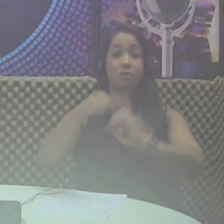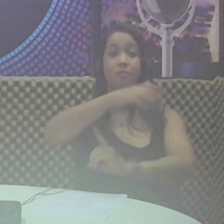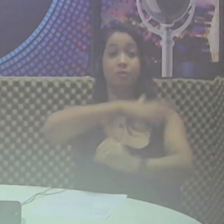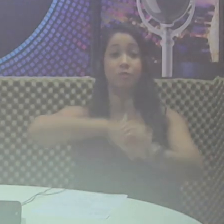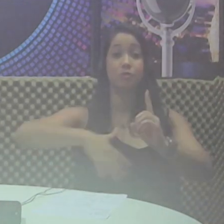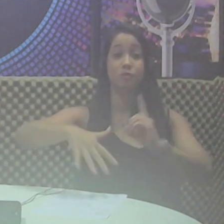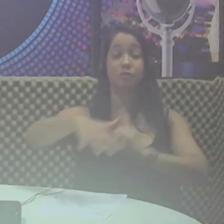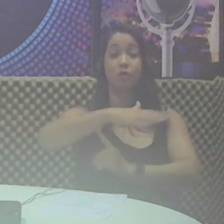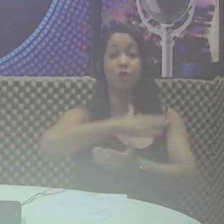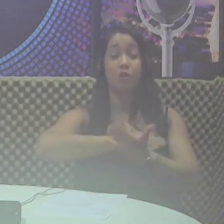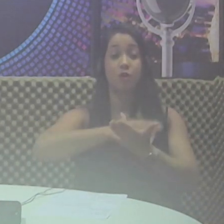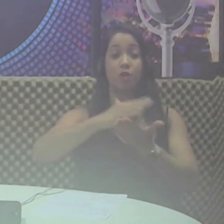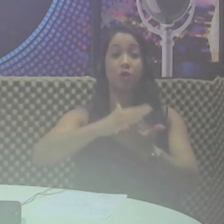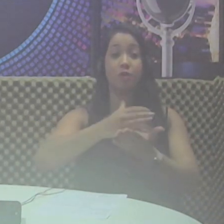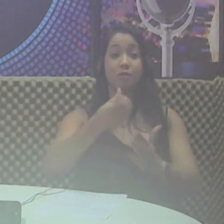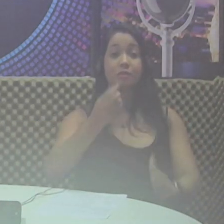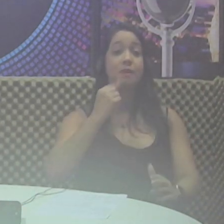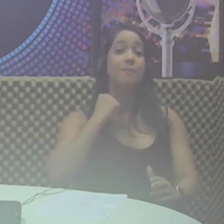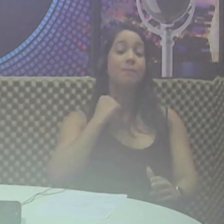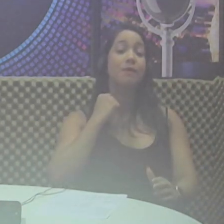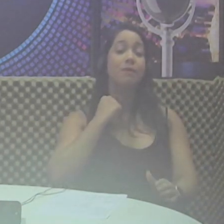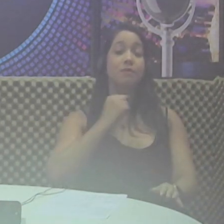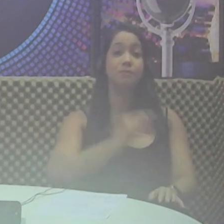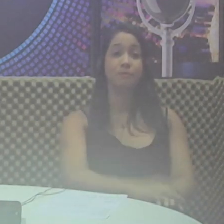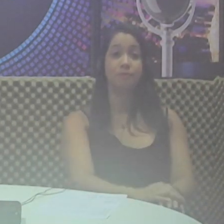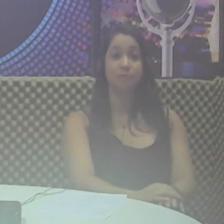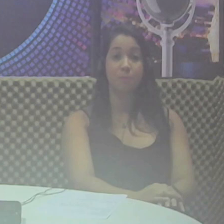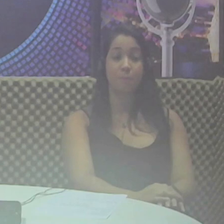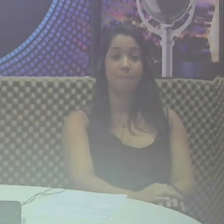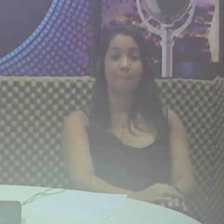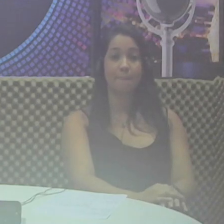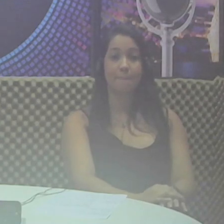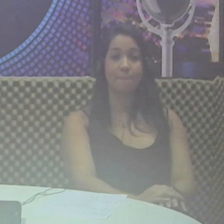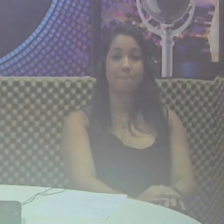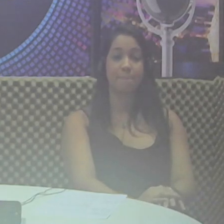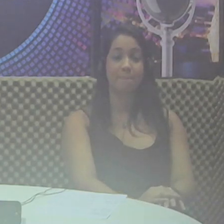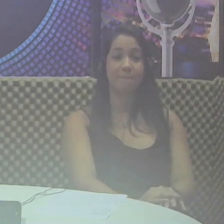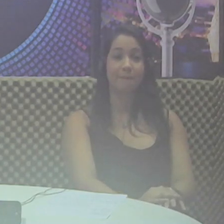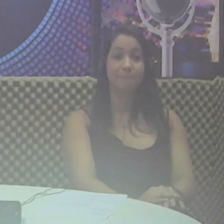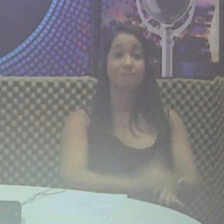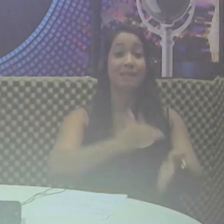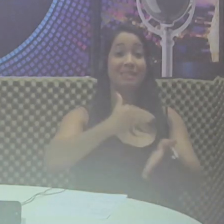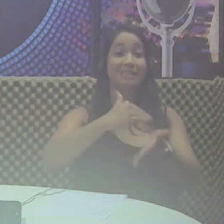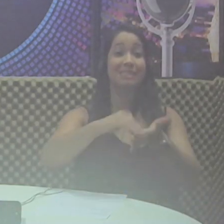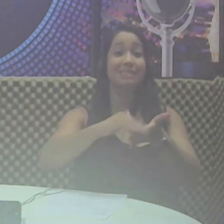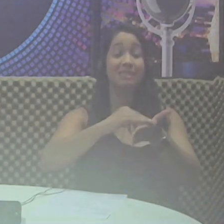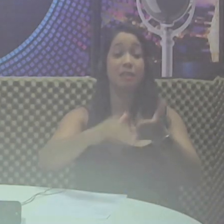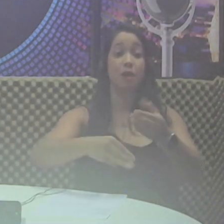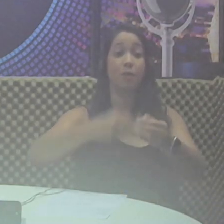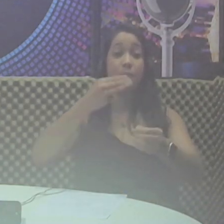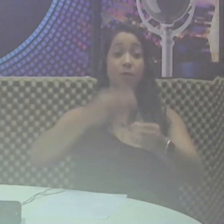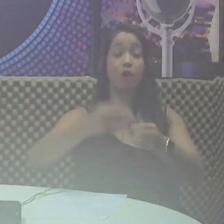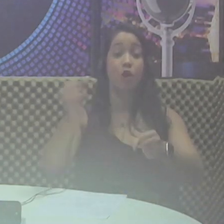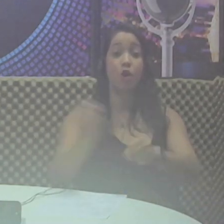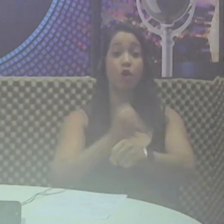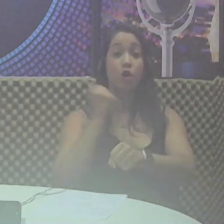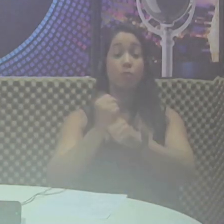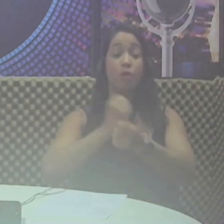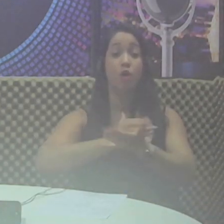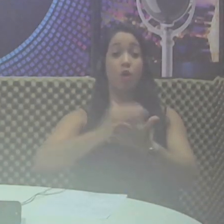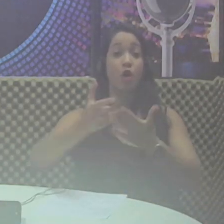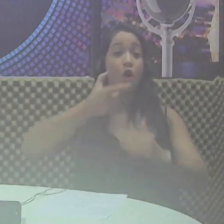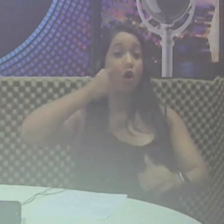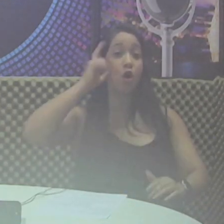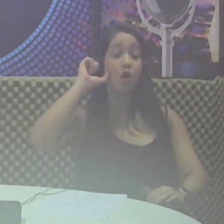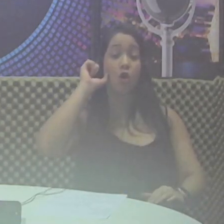Social, começam em 6 de maio. A Secretaria Municipal de Obras iniciou ontem